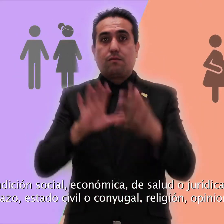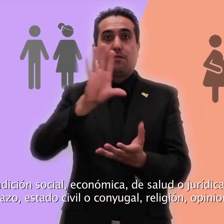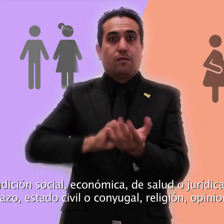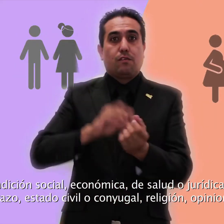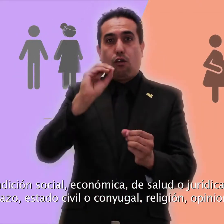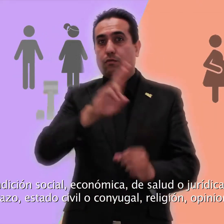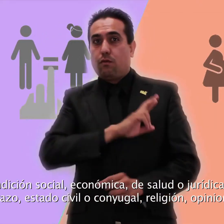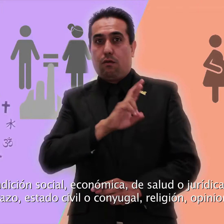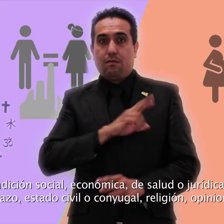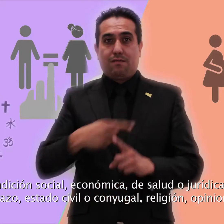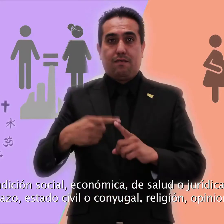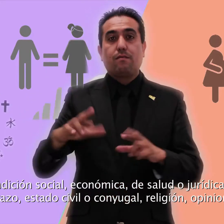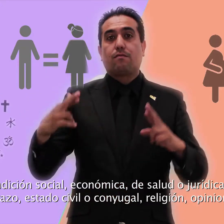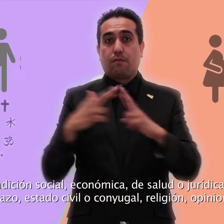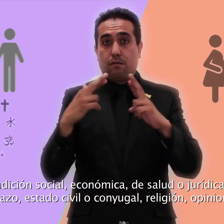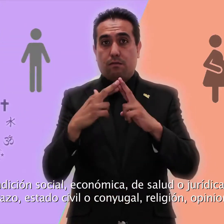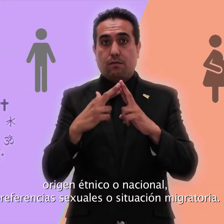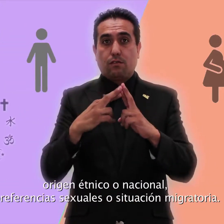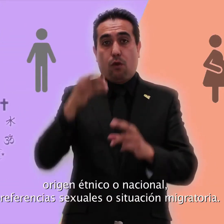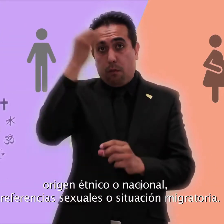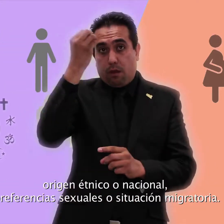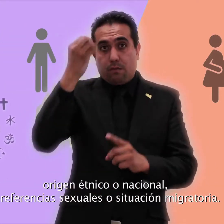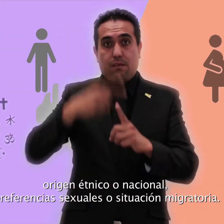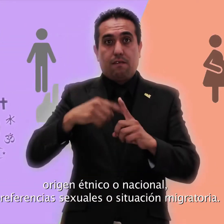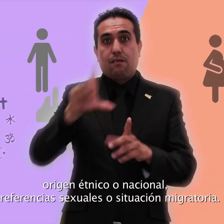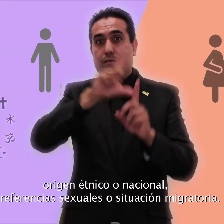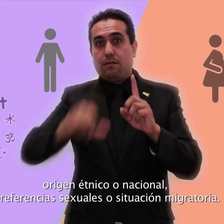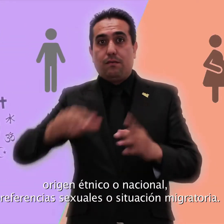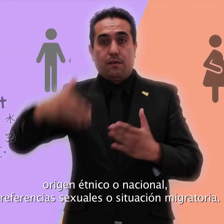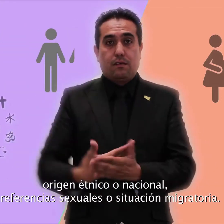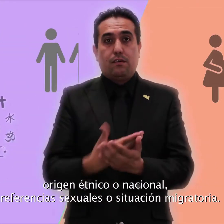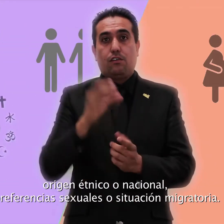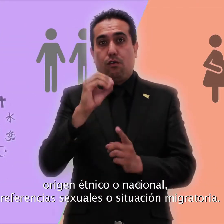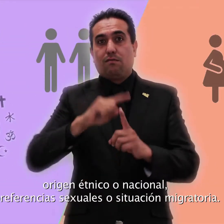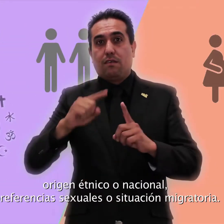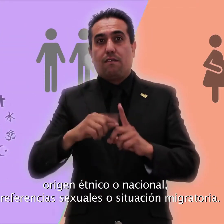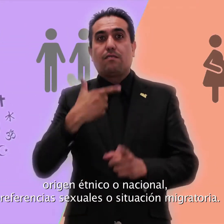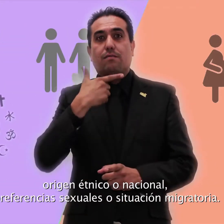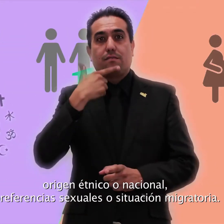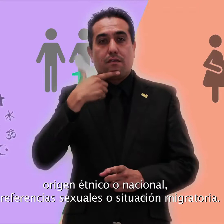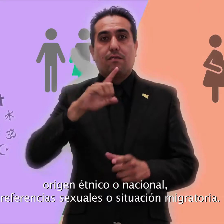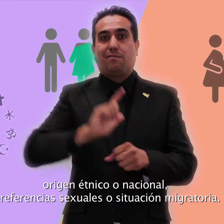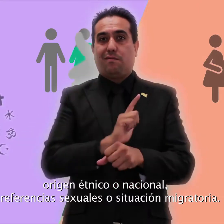conyugal, religión, opiniones, origen étnico o nacional, preferencias sexuales o situación migratoria.